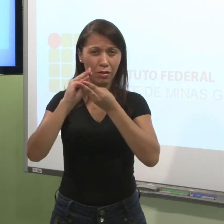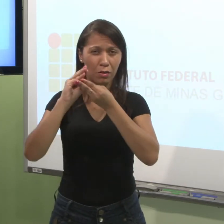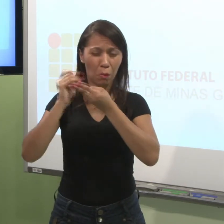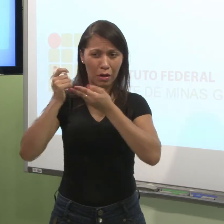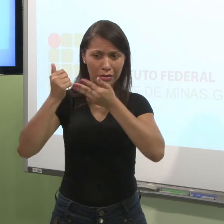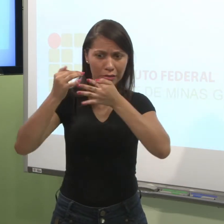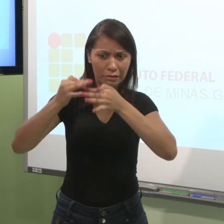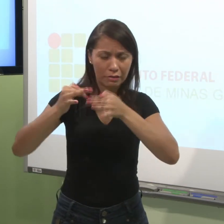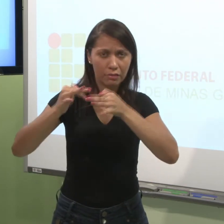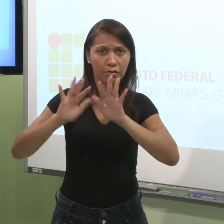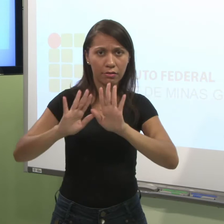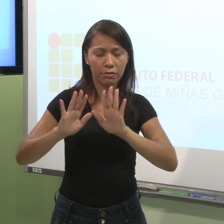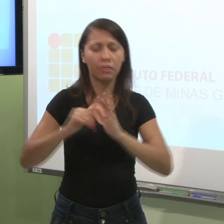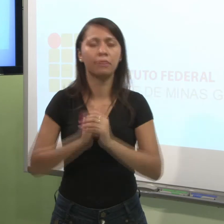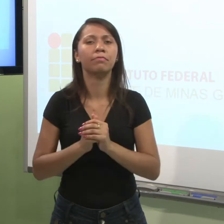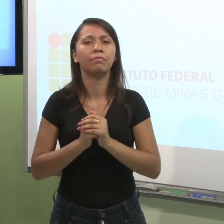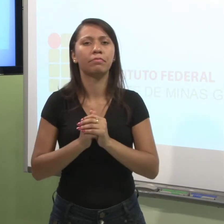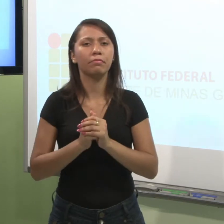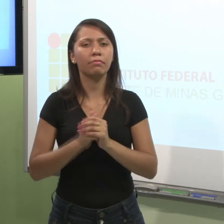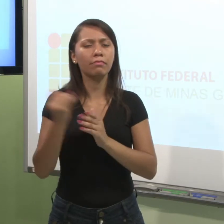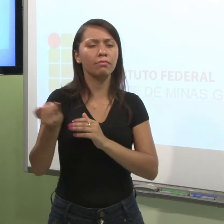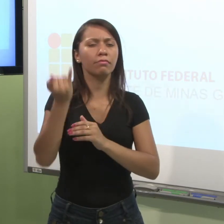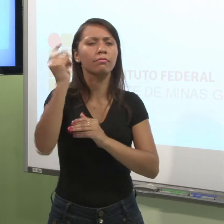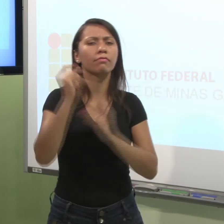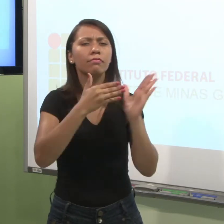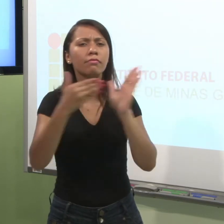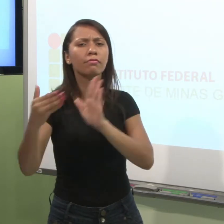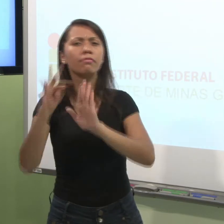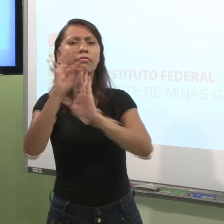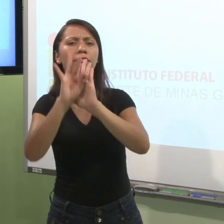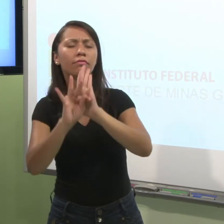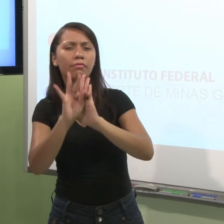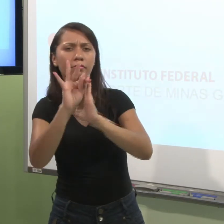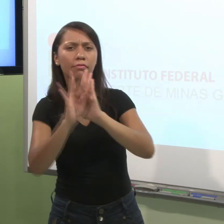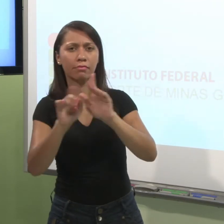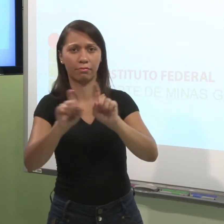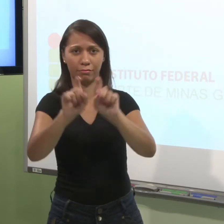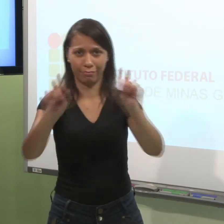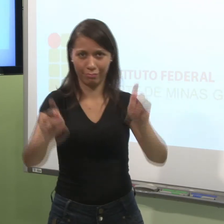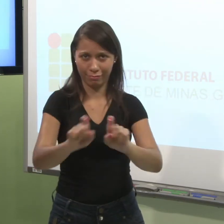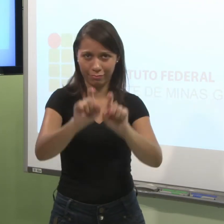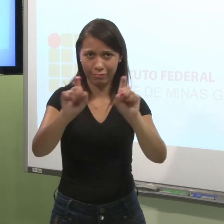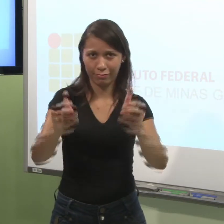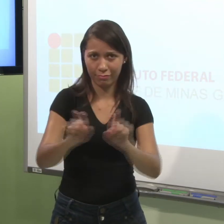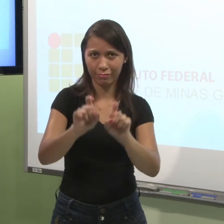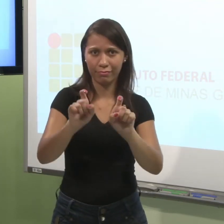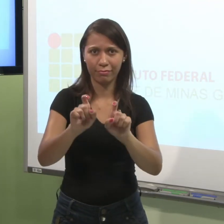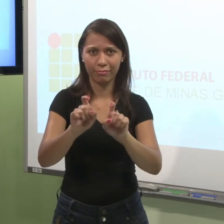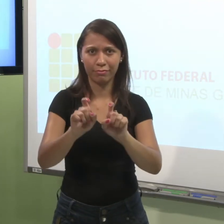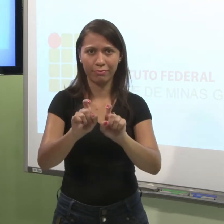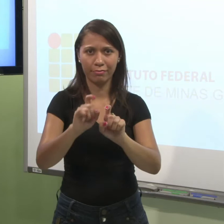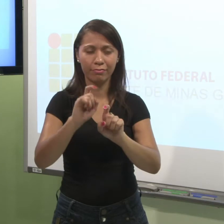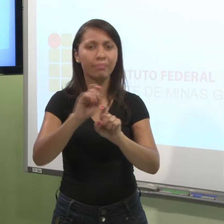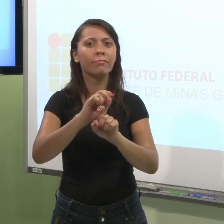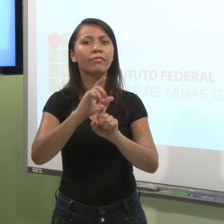dos grandes diferenciais do processador de textos dos computadores para as antigas máquinas de escrever